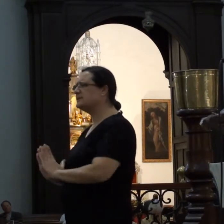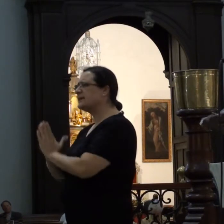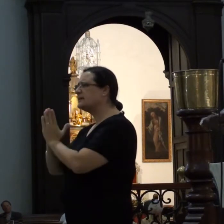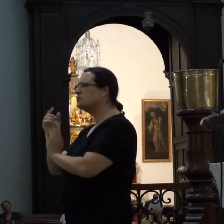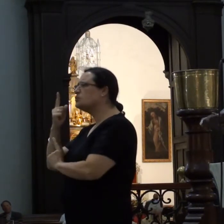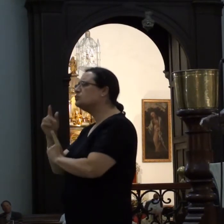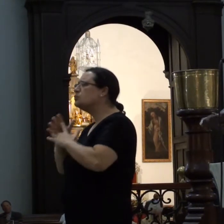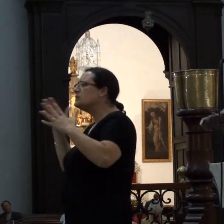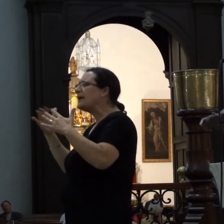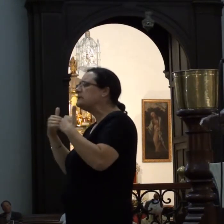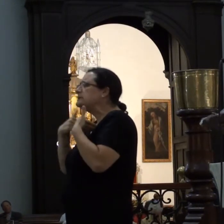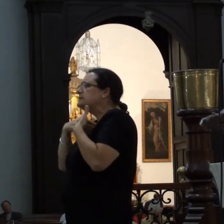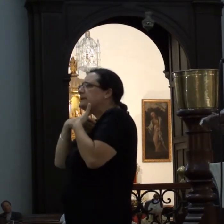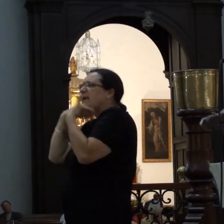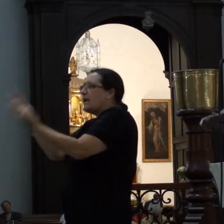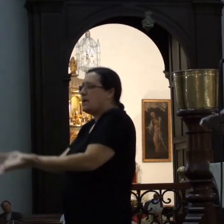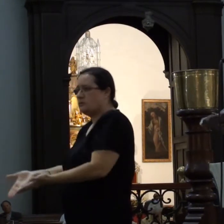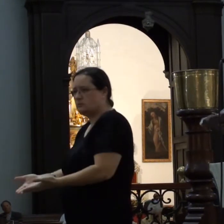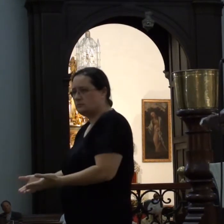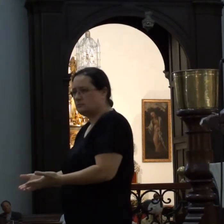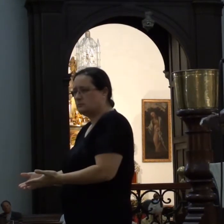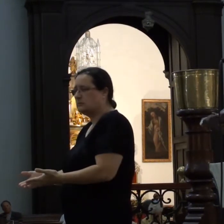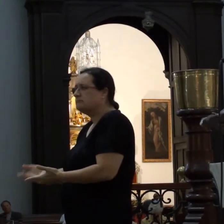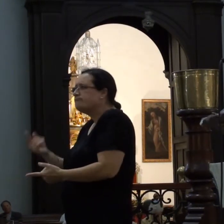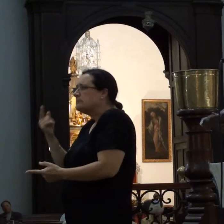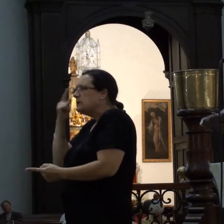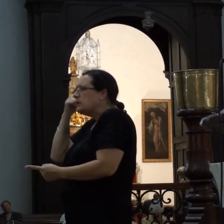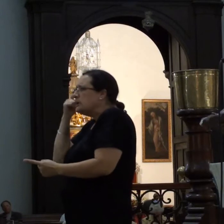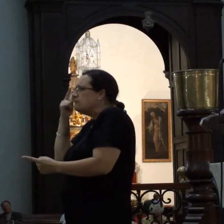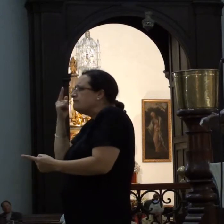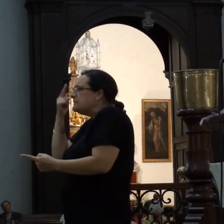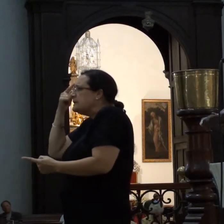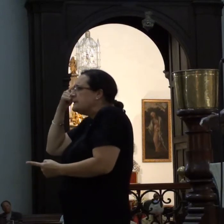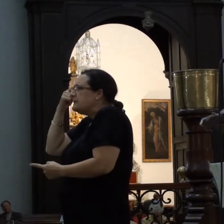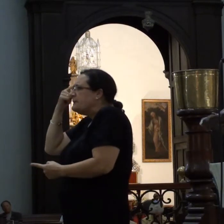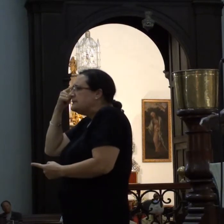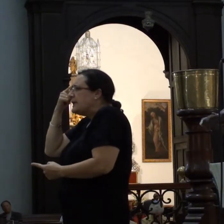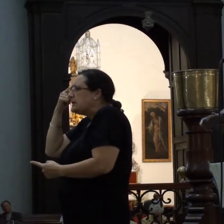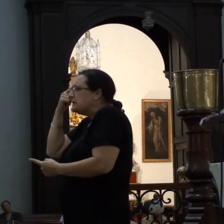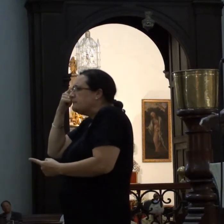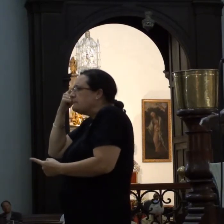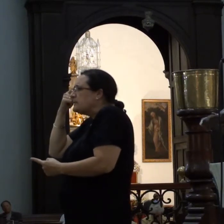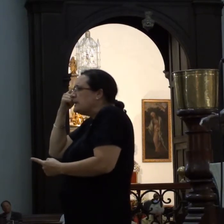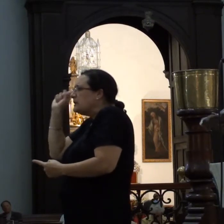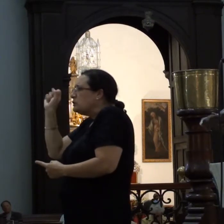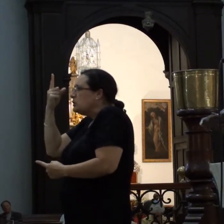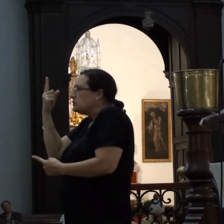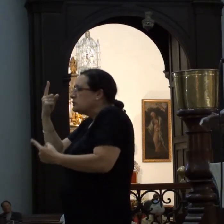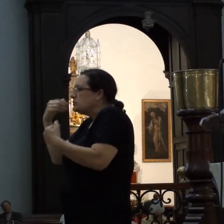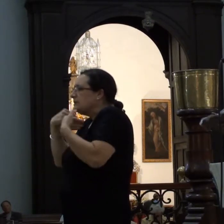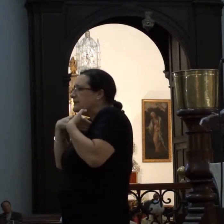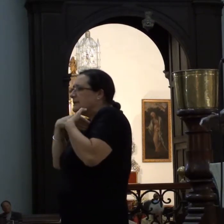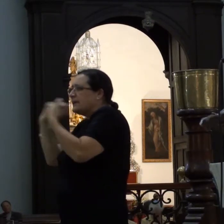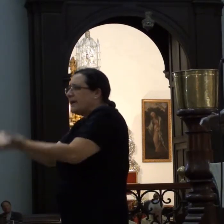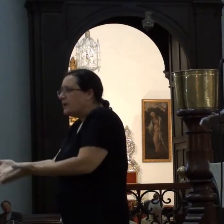del padre desde la lógica del Don que es la lógica de Dios el don el